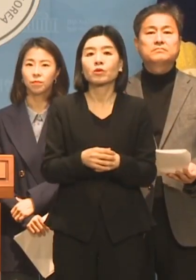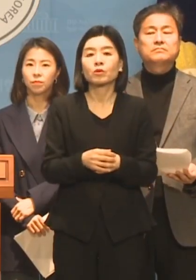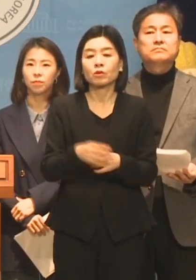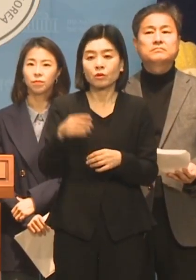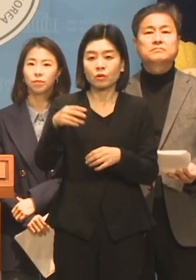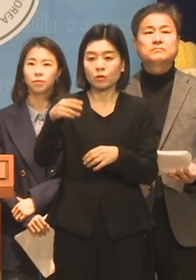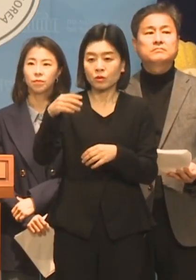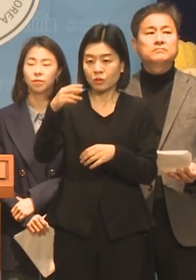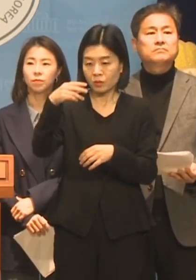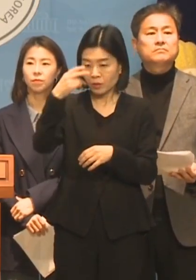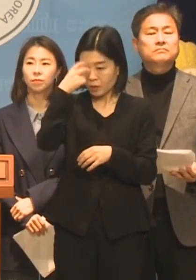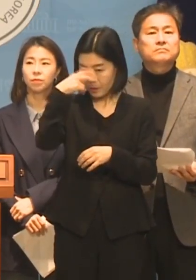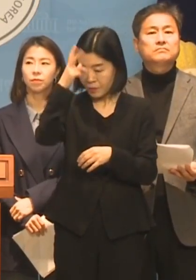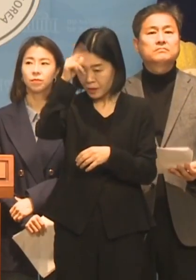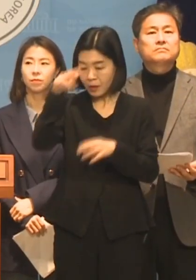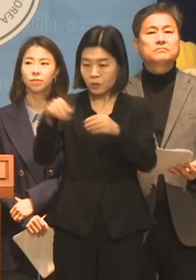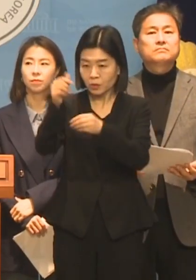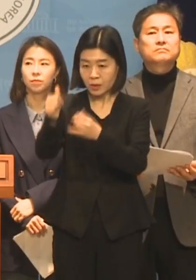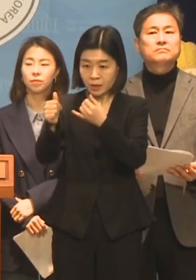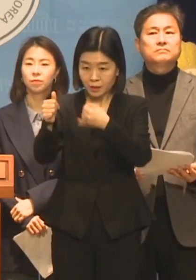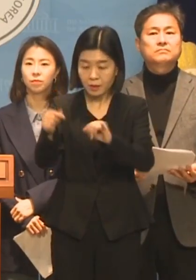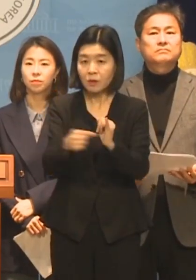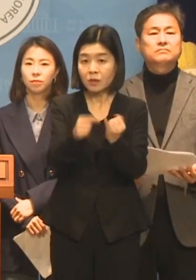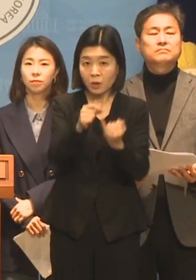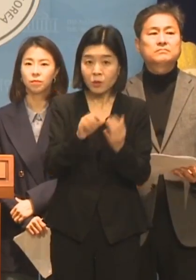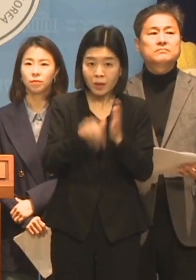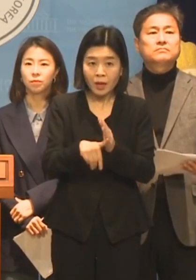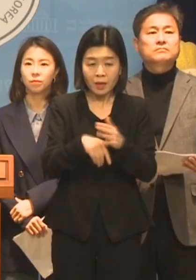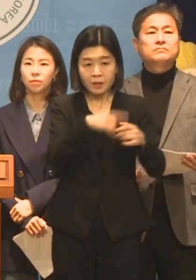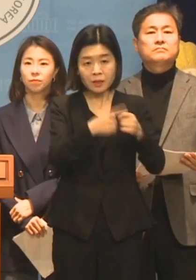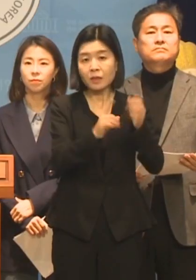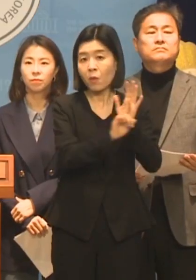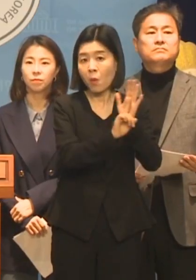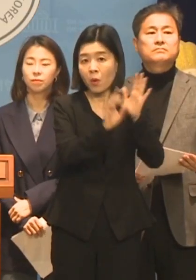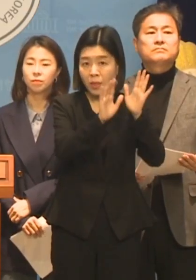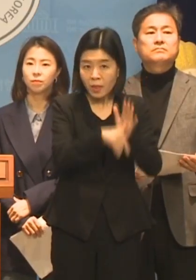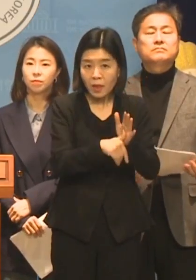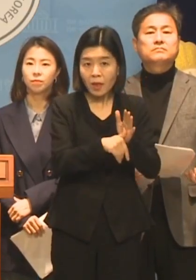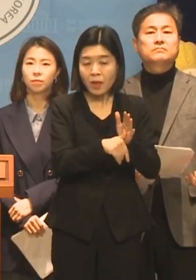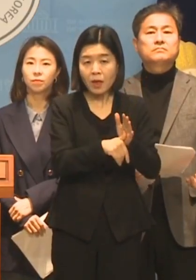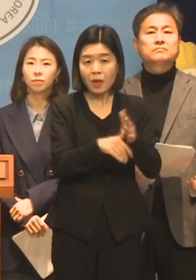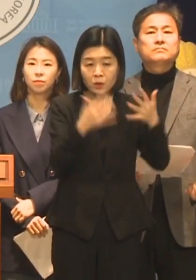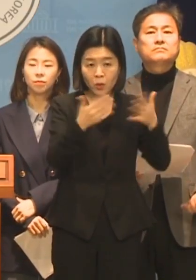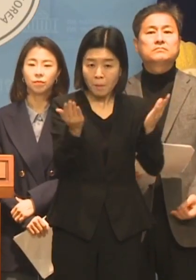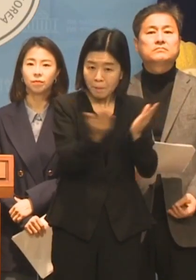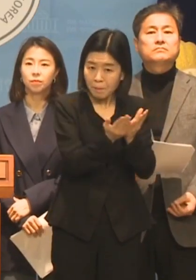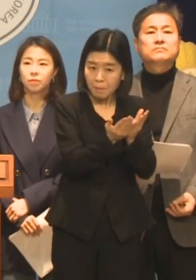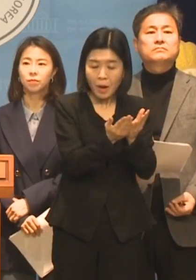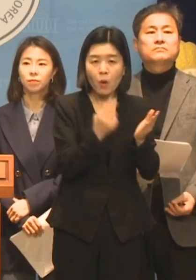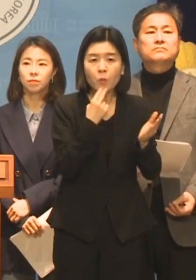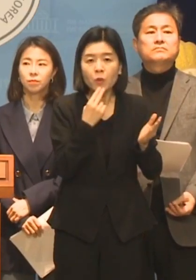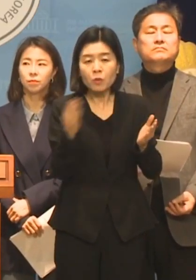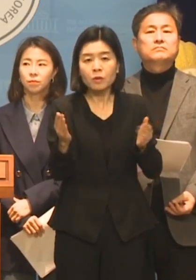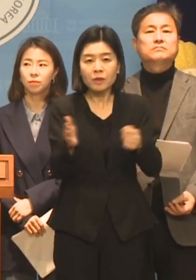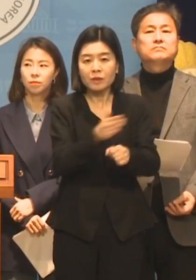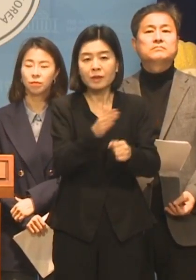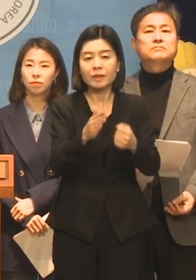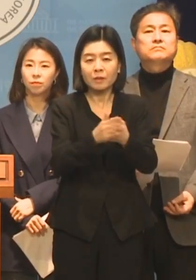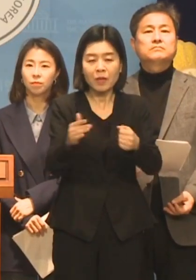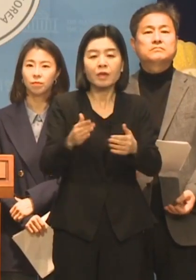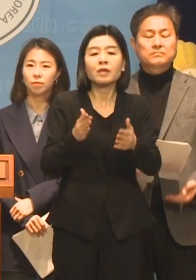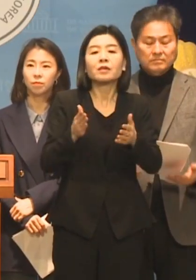과정에서 1차 공고 후 적격자가 없어 전공 분야를 기존 경제 관련해서 국제정치 관련으로